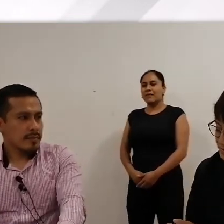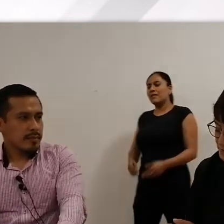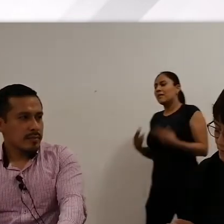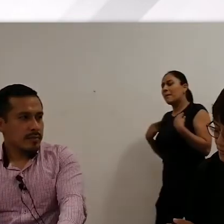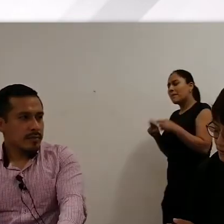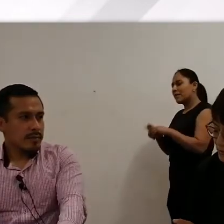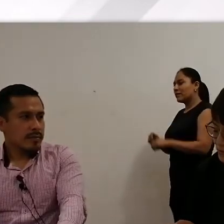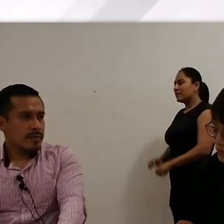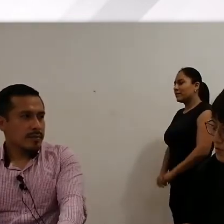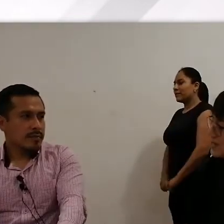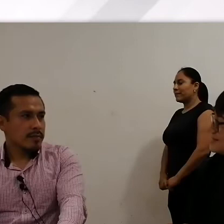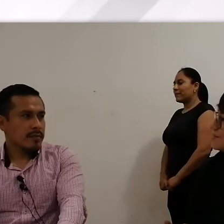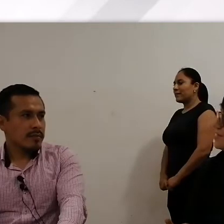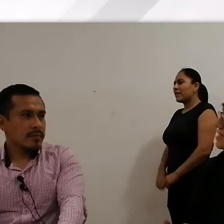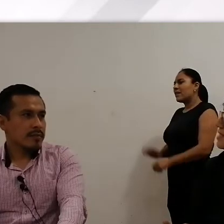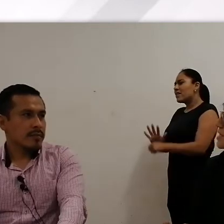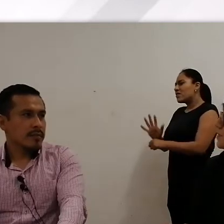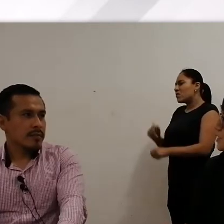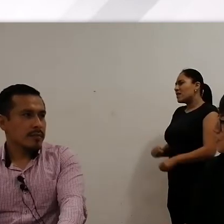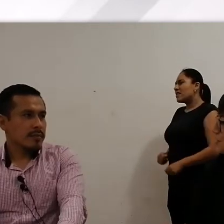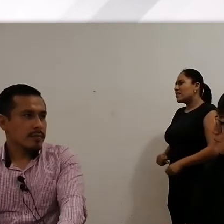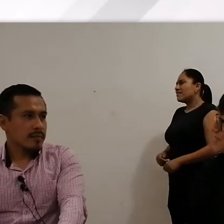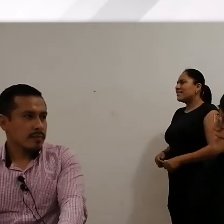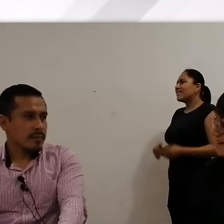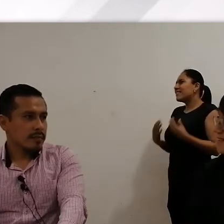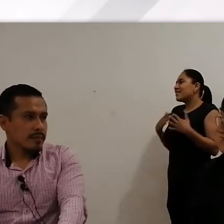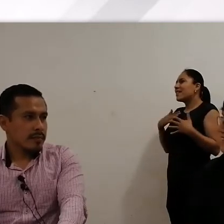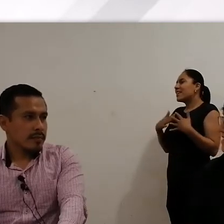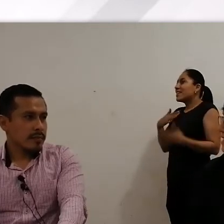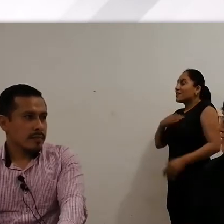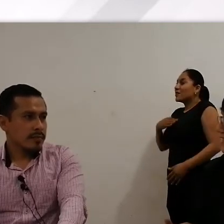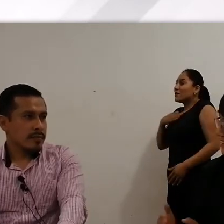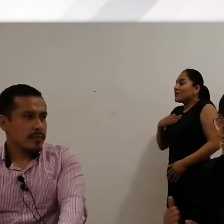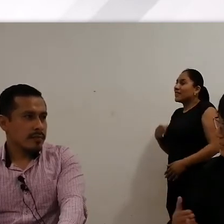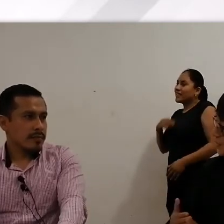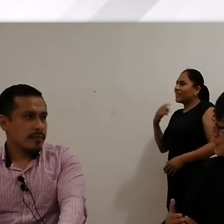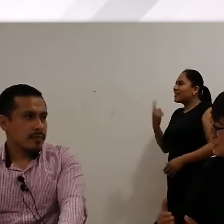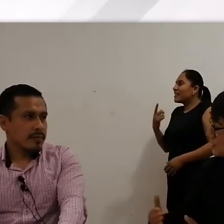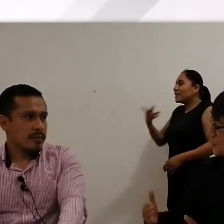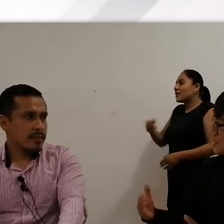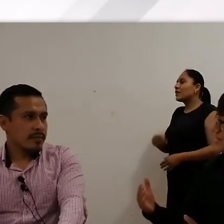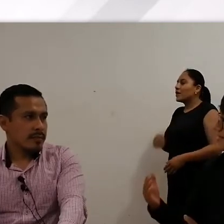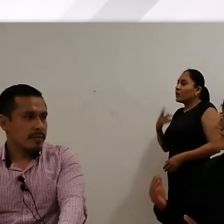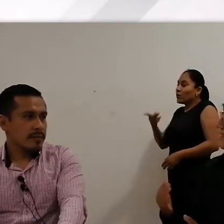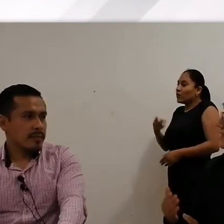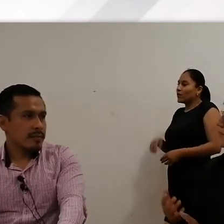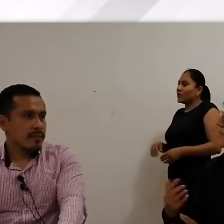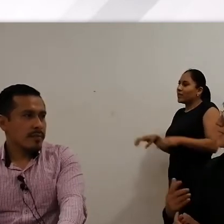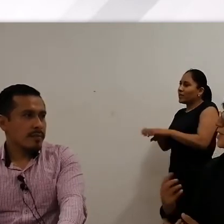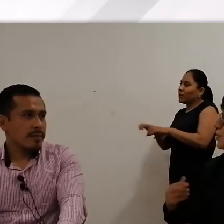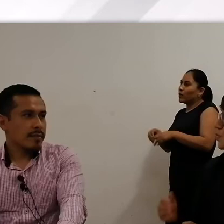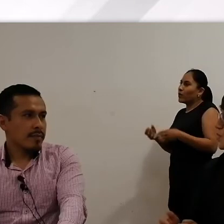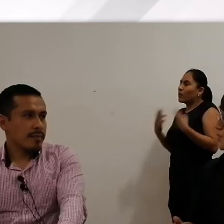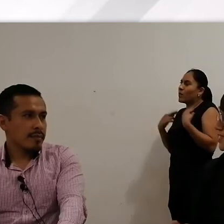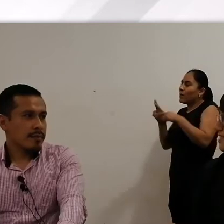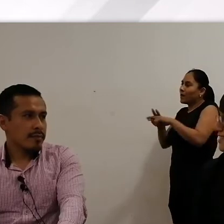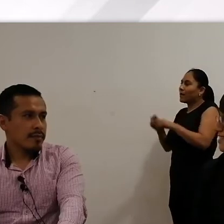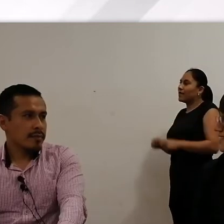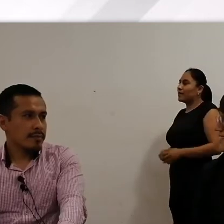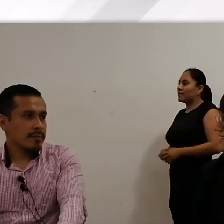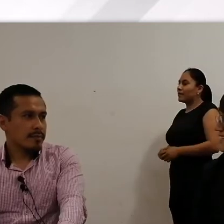Maestro, ¿cuáles son las satisfacciones más grandes que usted ha tenido en todo este